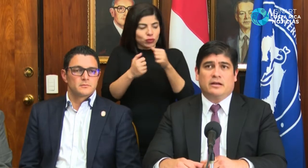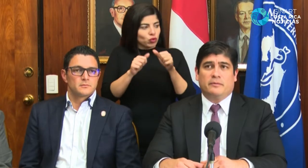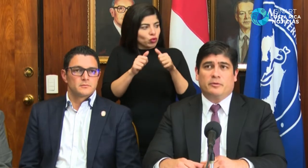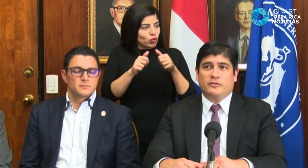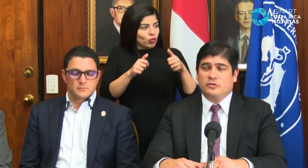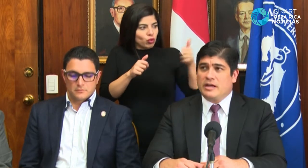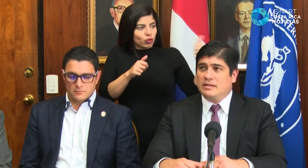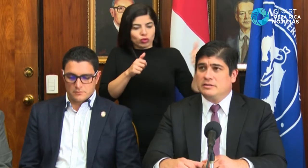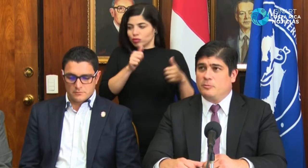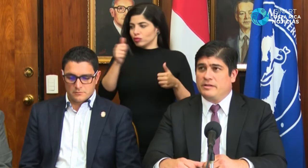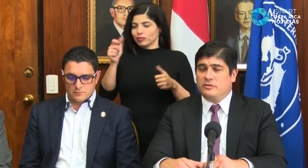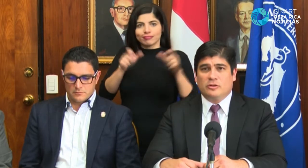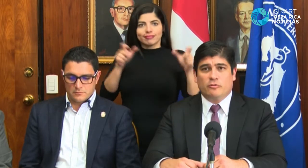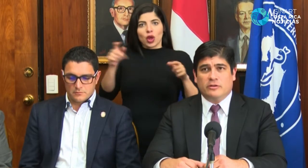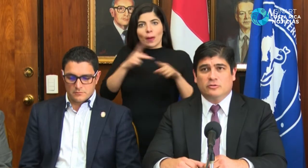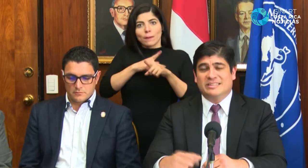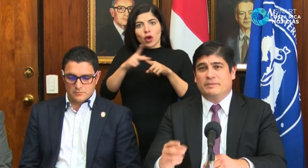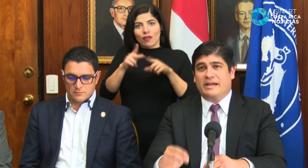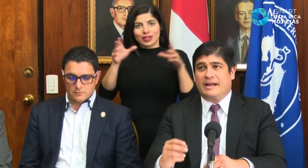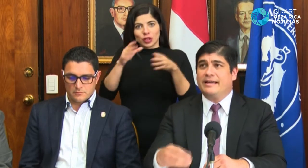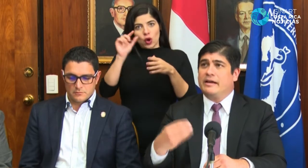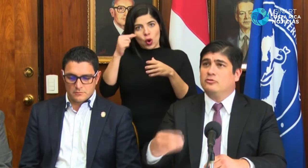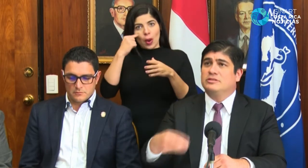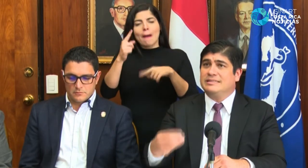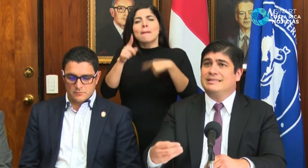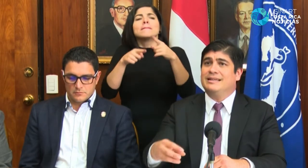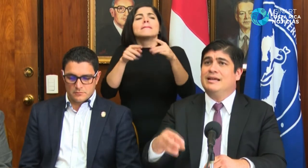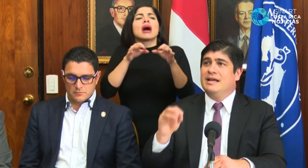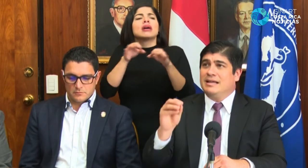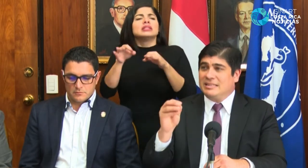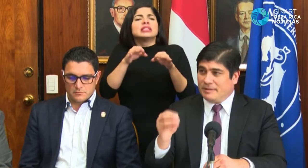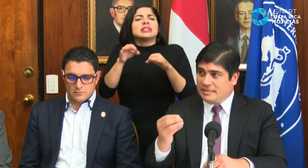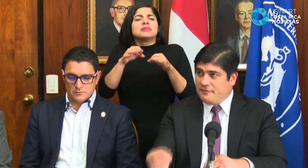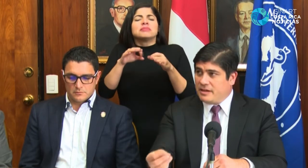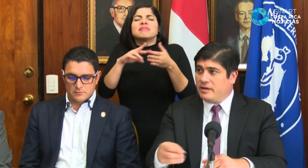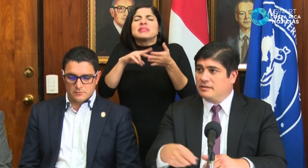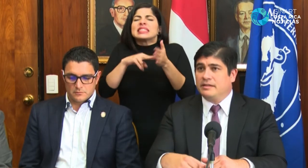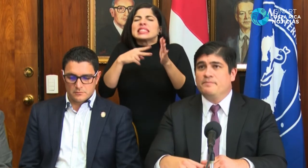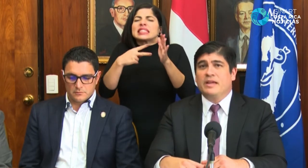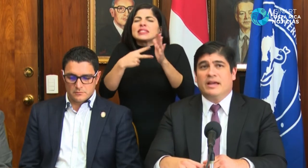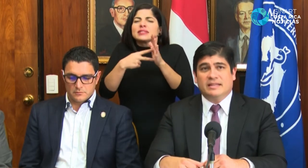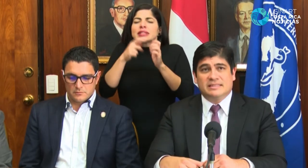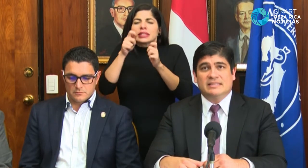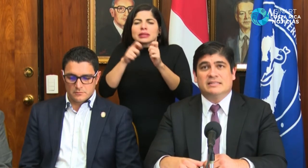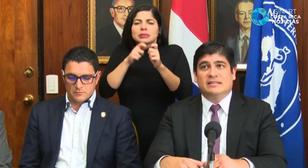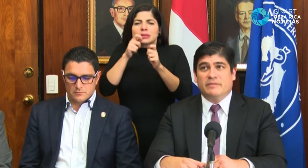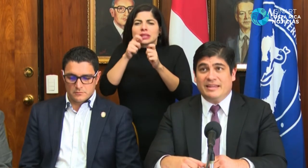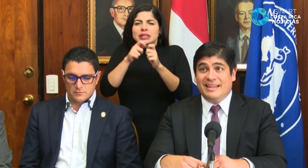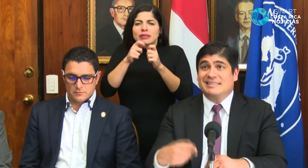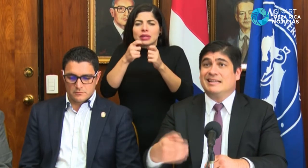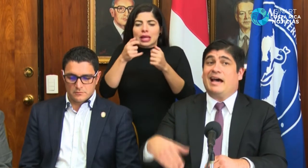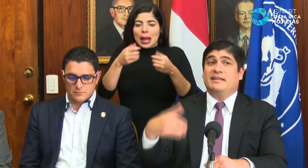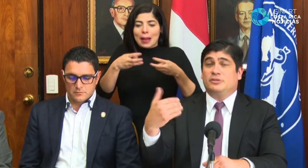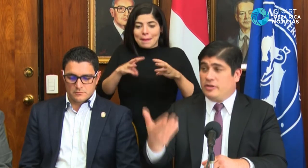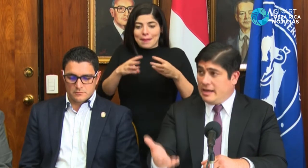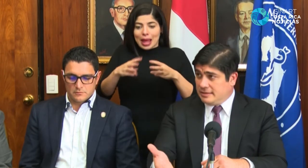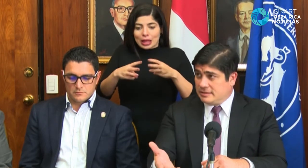demás profesionales y compañeros de gobierno, se explicará en qué consisten específicamente estas